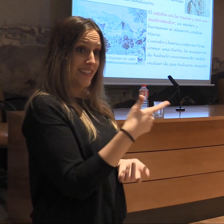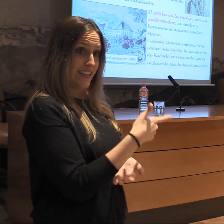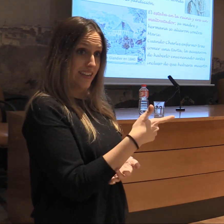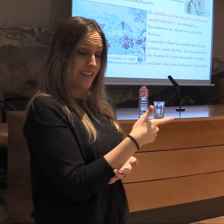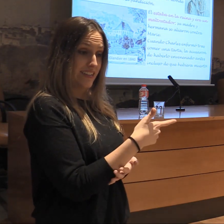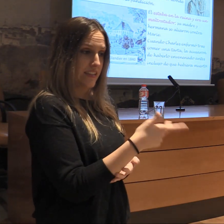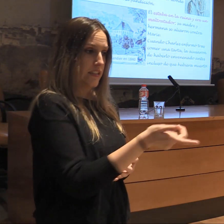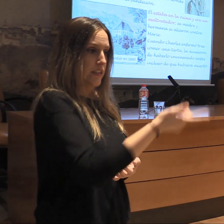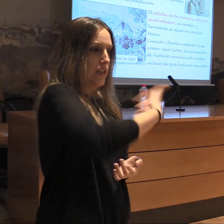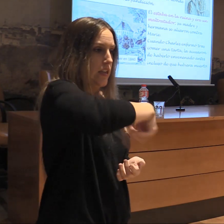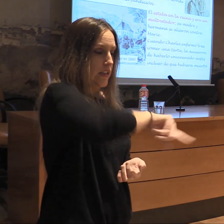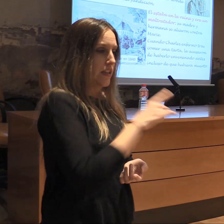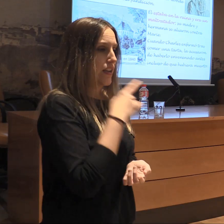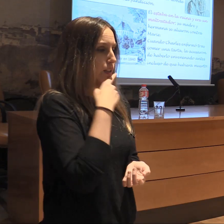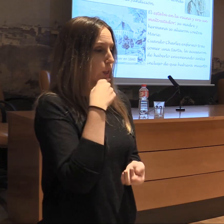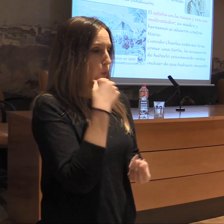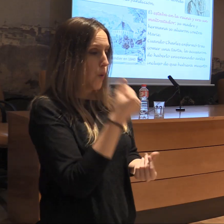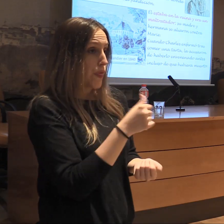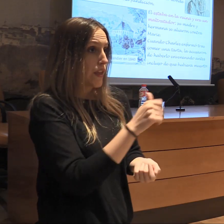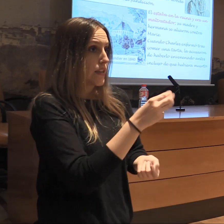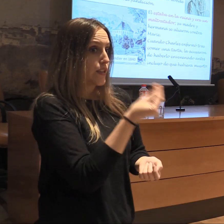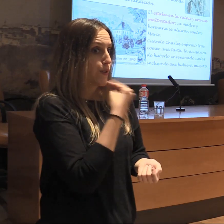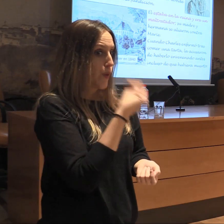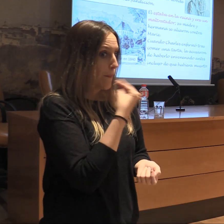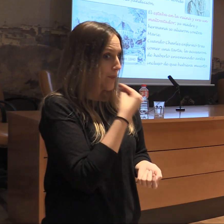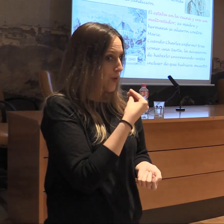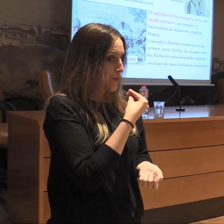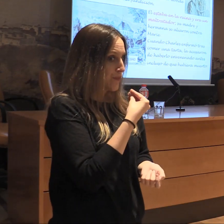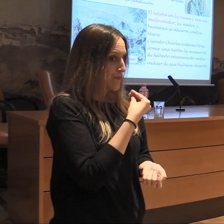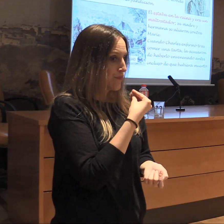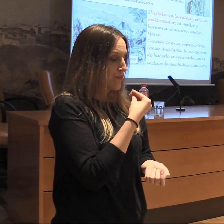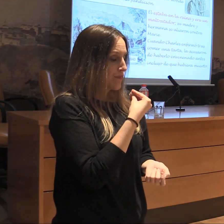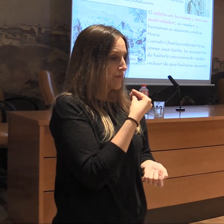en París mientras ella estaba en Glandier,